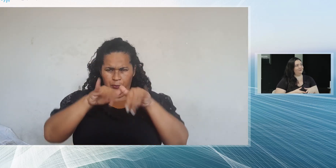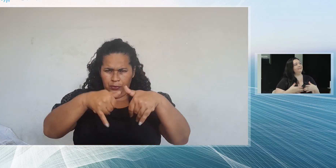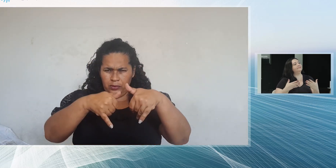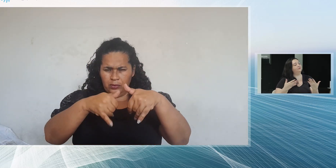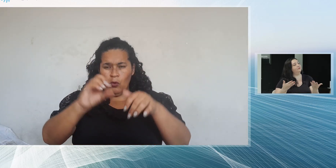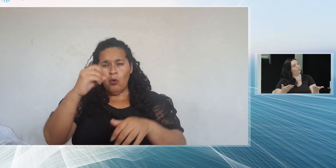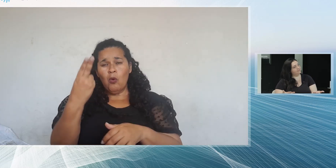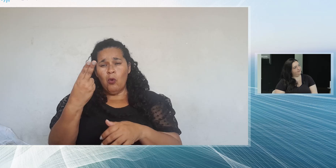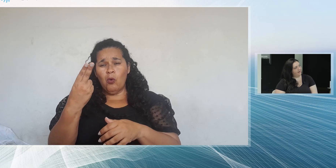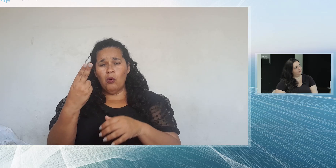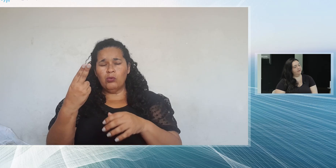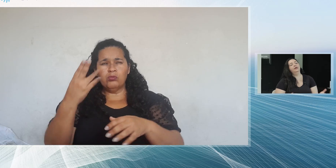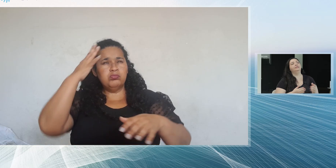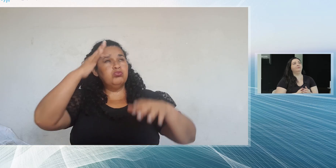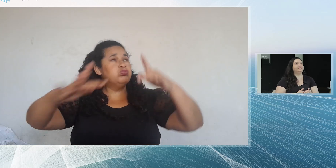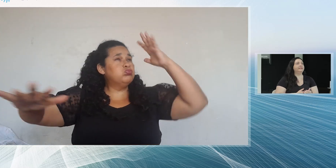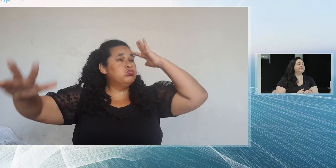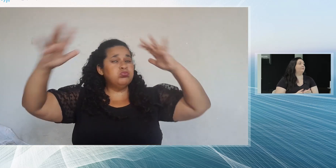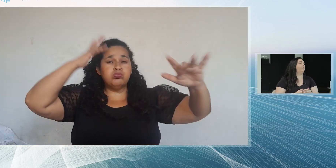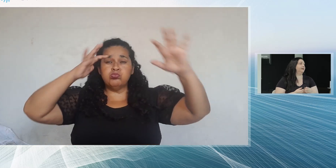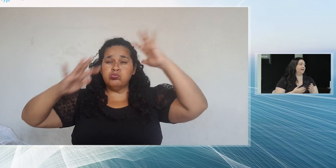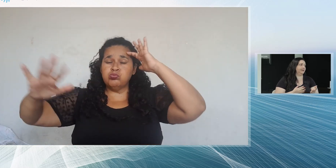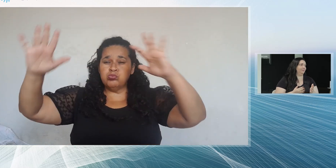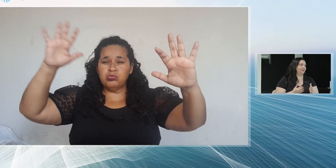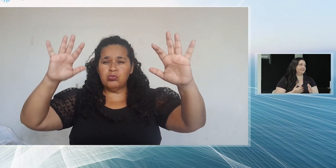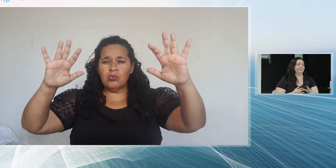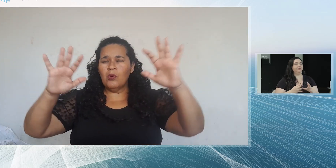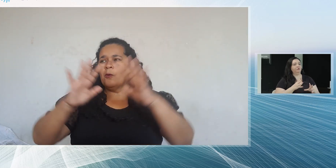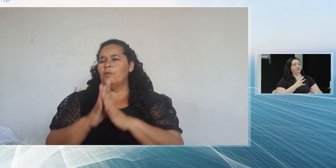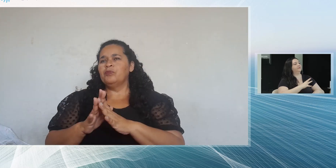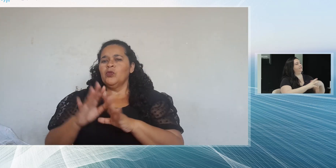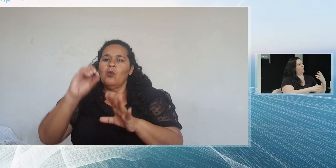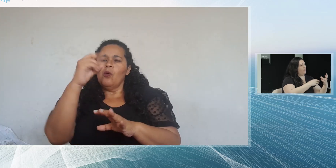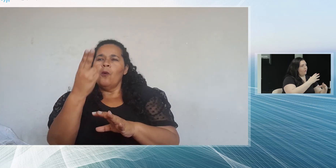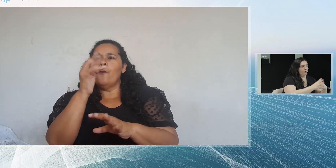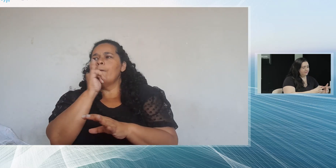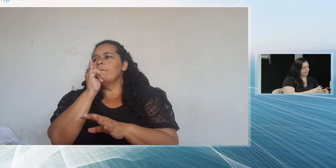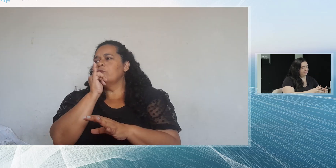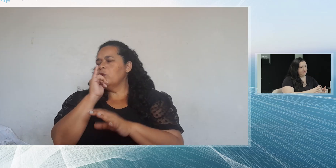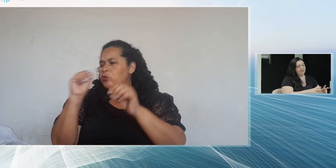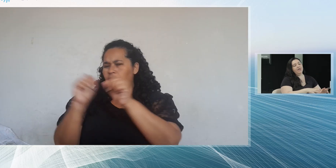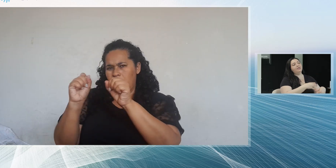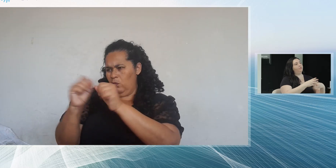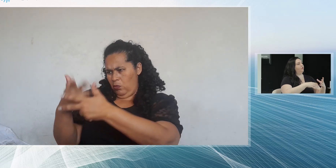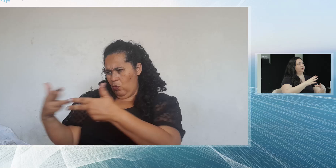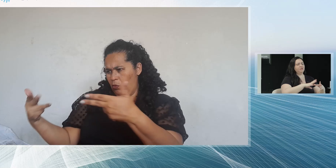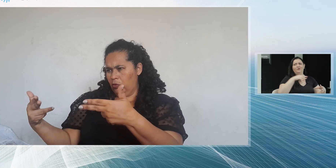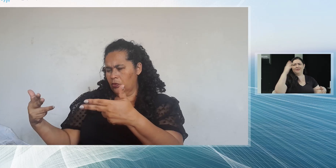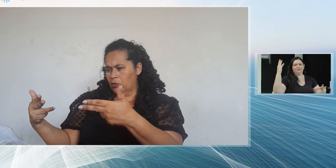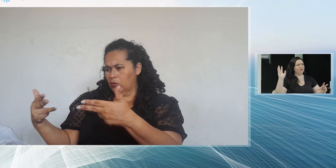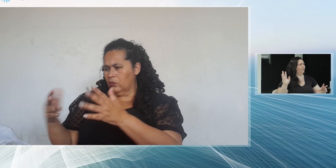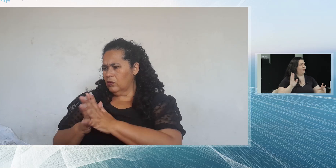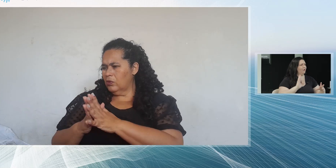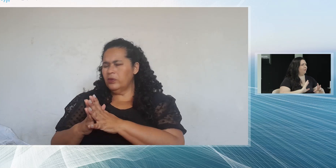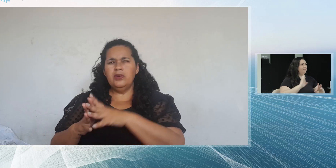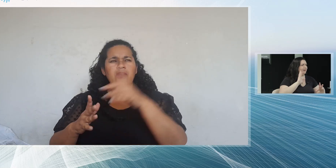Né? Isso é uma atenção concentrada. Temos a atenção alternada, por exemplo. Então, eu estou fazendo alguma coisa aqui e por algum motivo